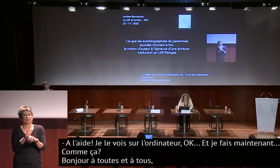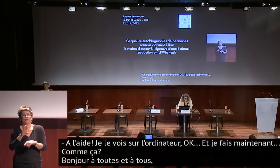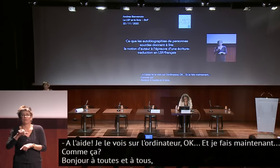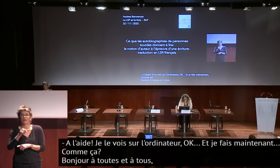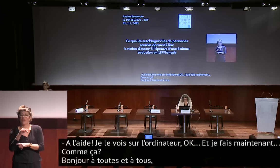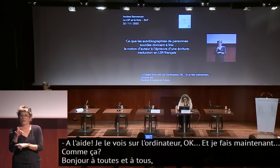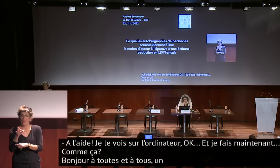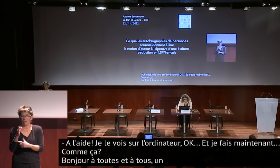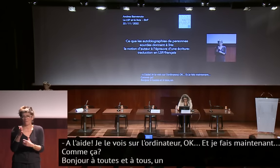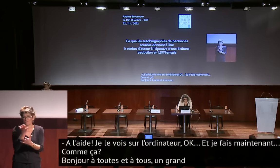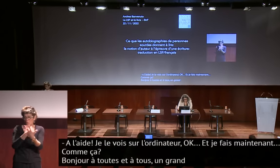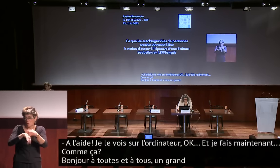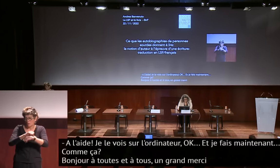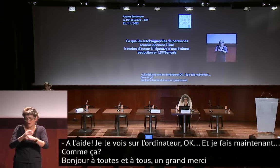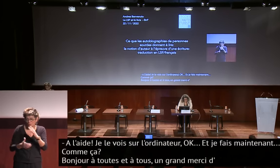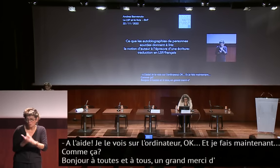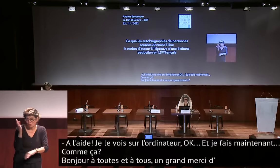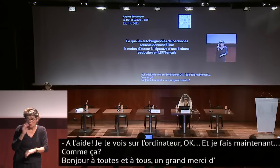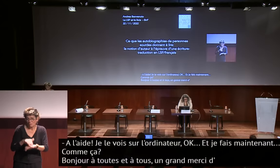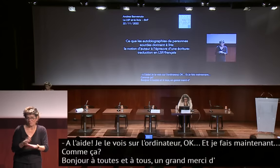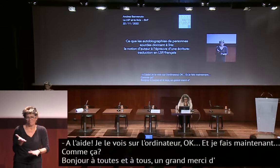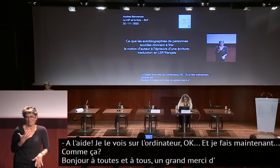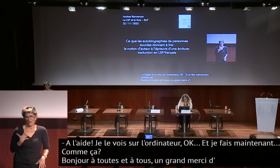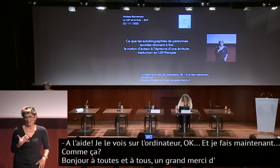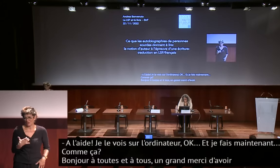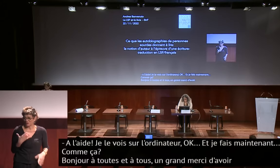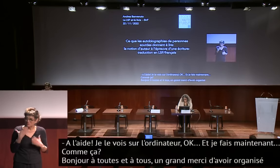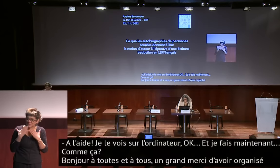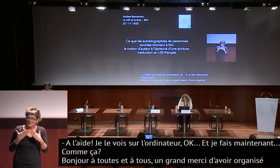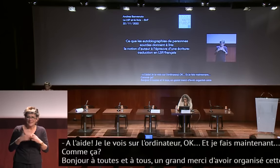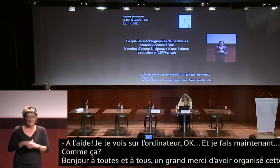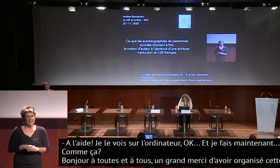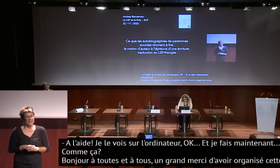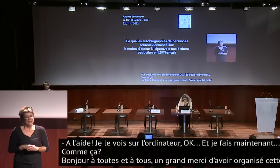pour organiser cette journée si, si riche.